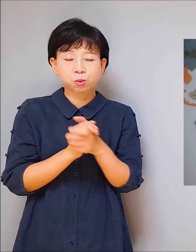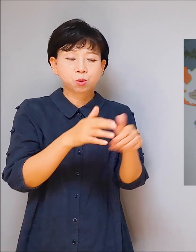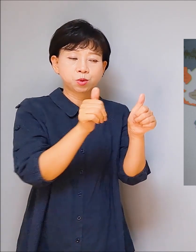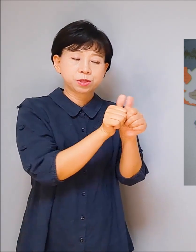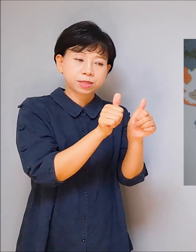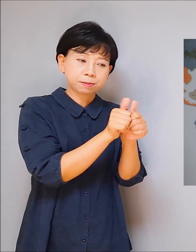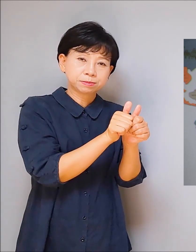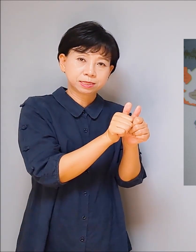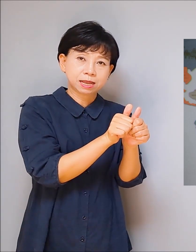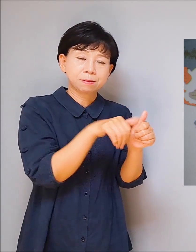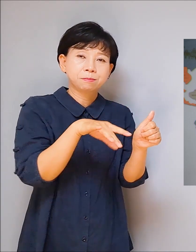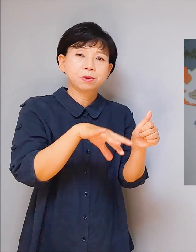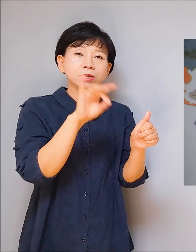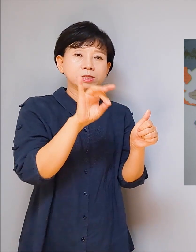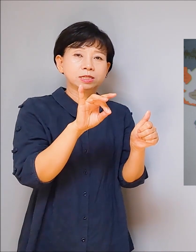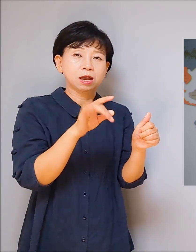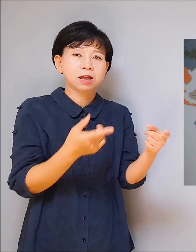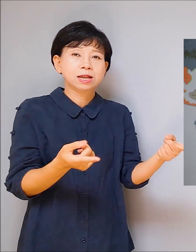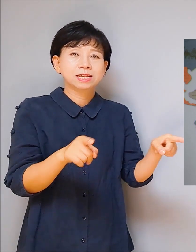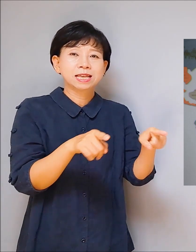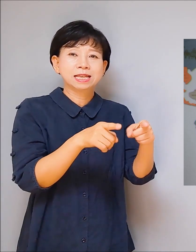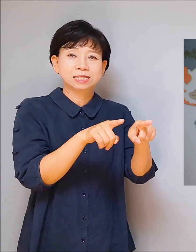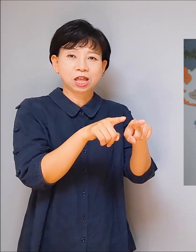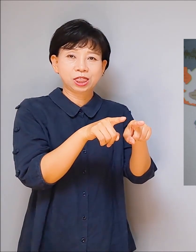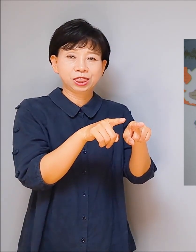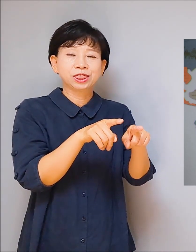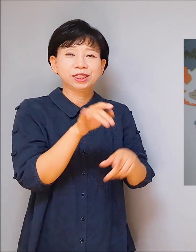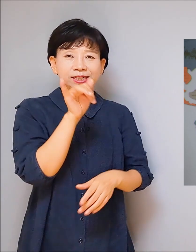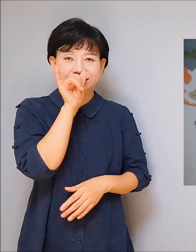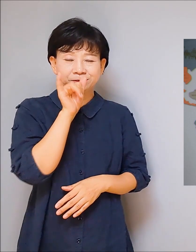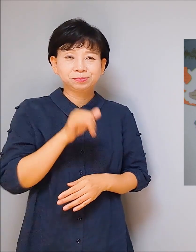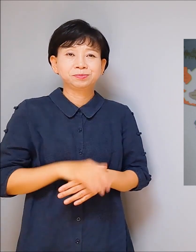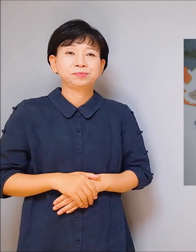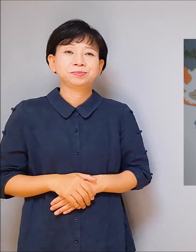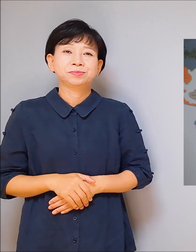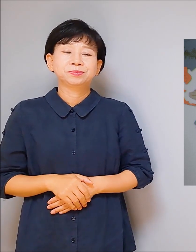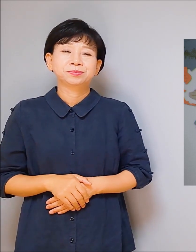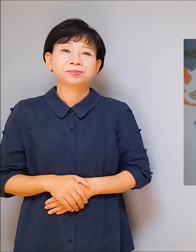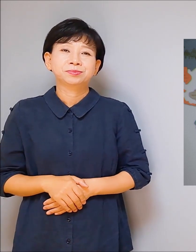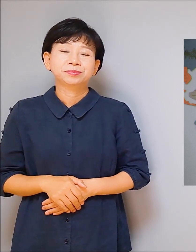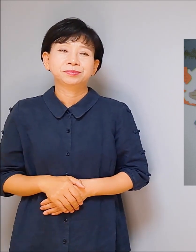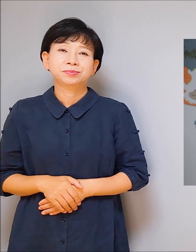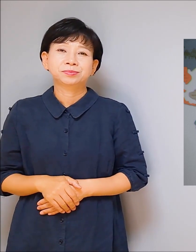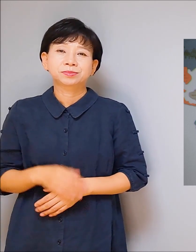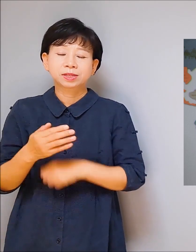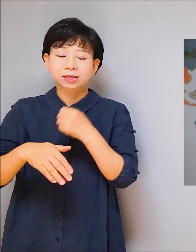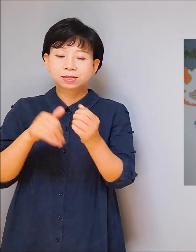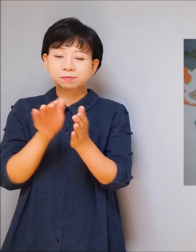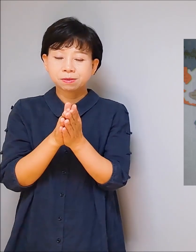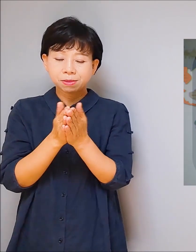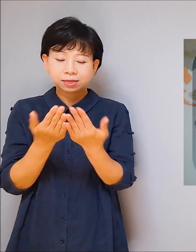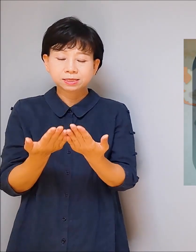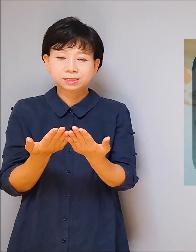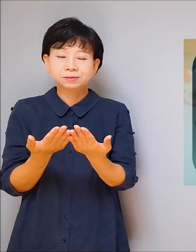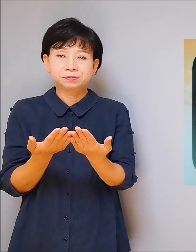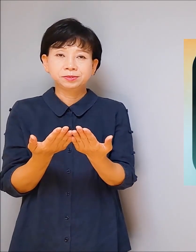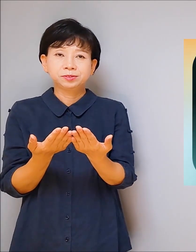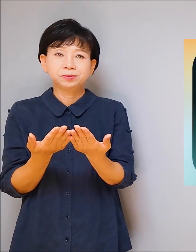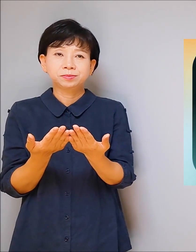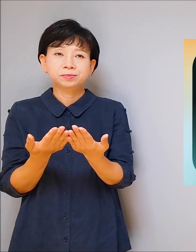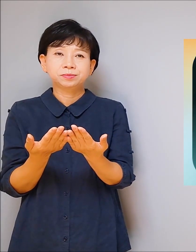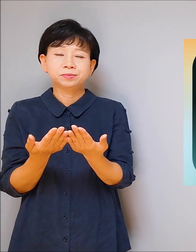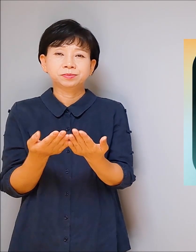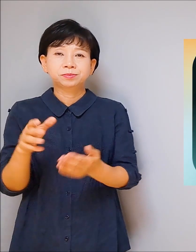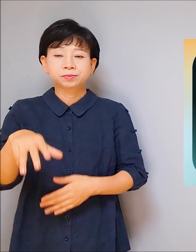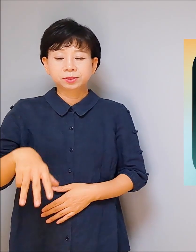탁구 예선을 하겠습니다. 여기 옆에 미드몰에서 합니다. 하나님의 말씀 같이 찾아가